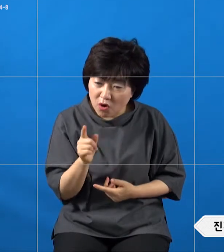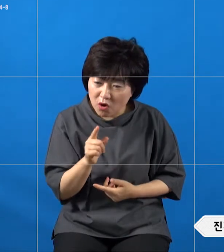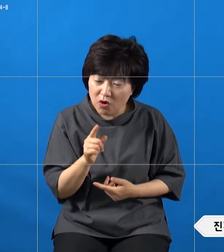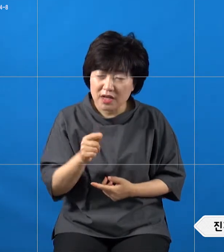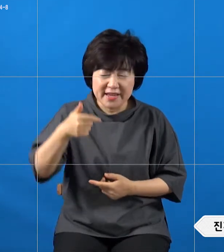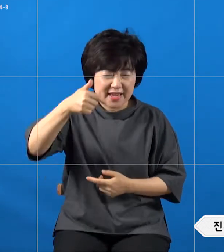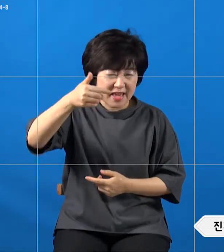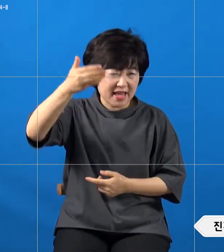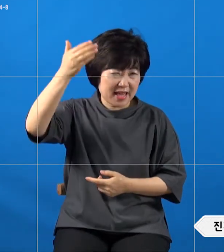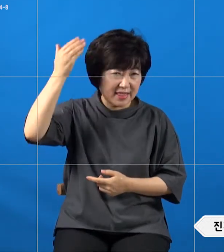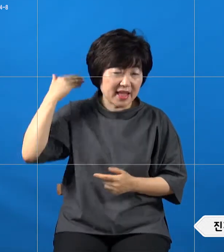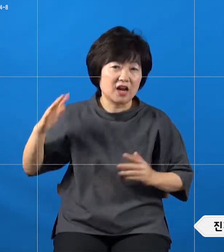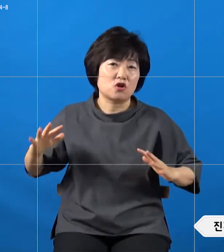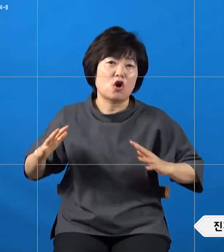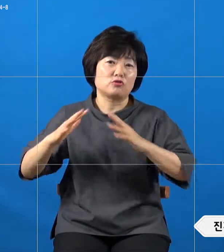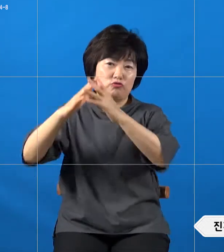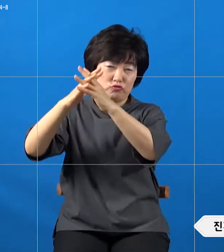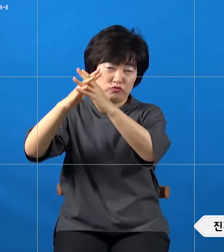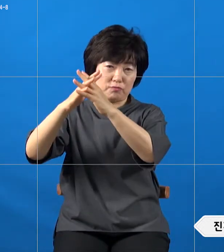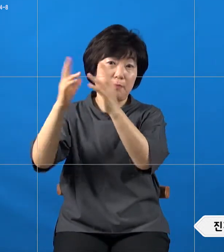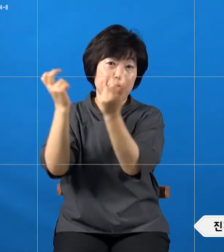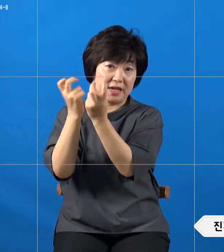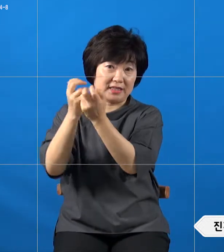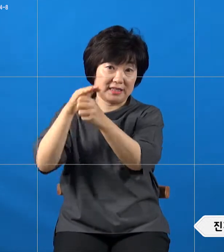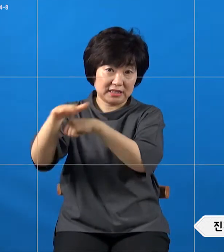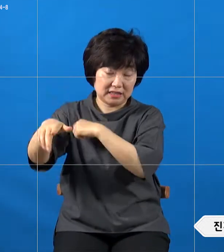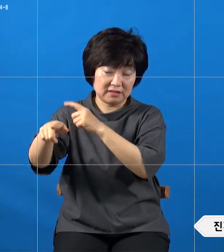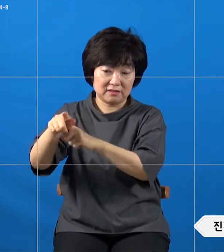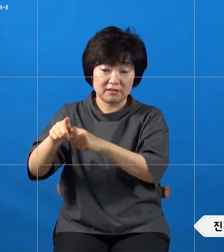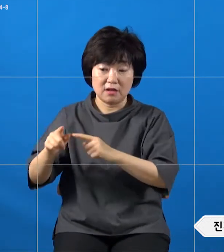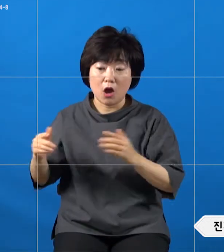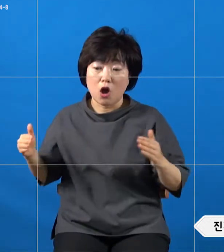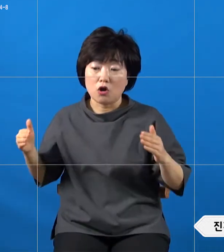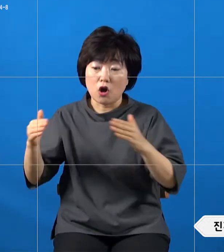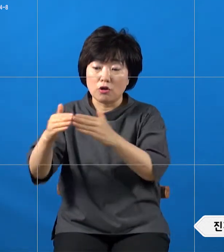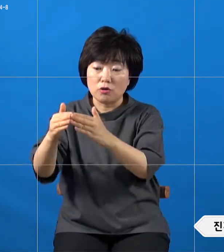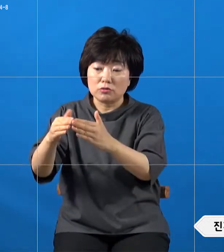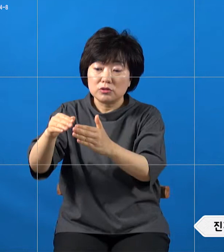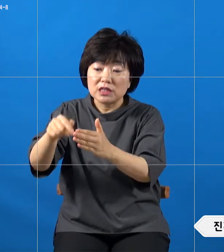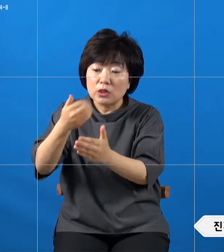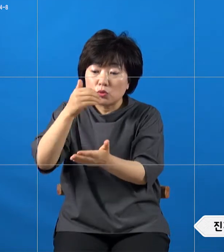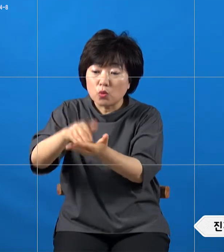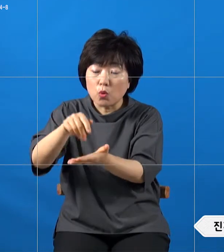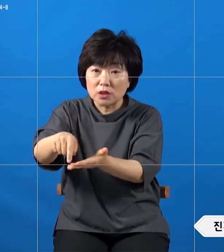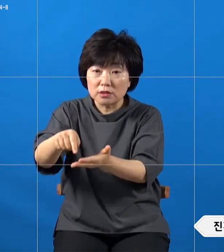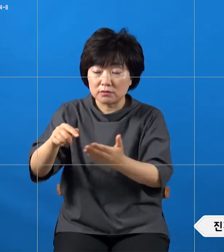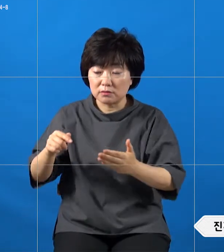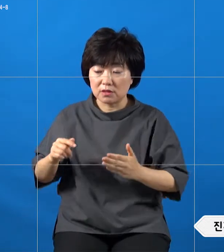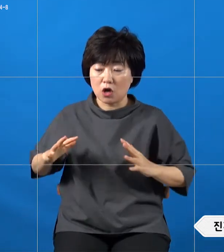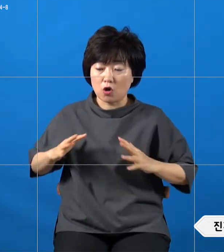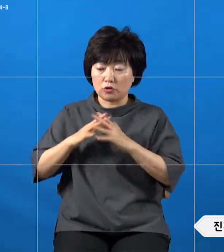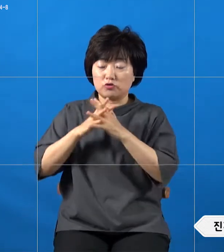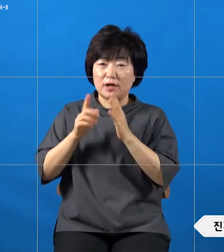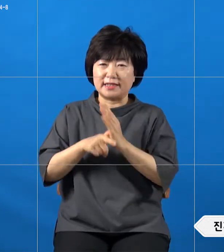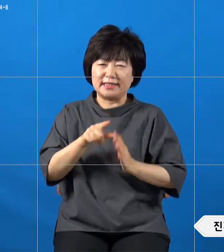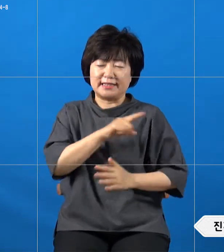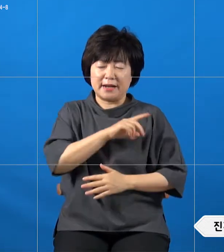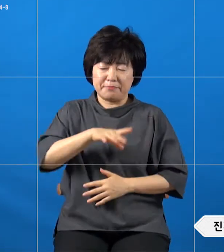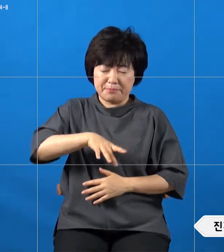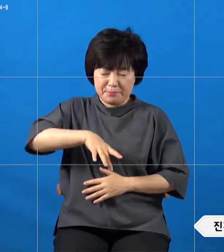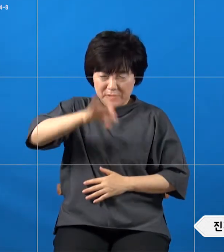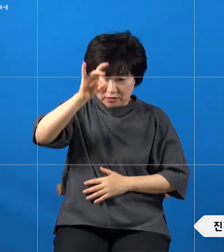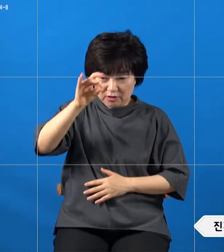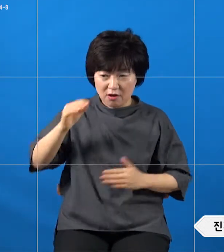이해해야 합니다. 이 모퉁이 돌은 건축하는 데 있어서 제일 먼저 놓는 돌입니다.